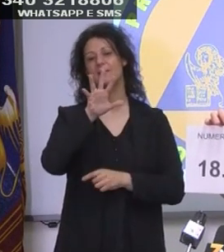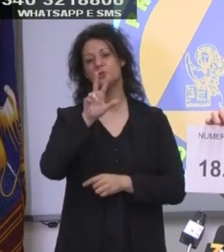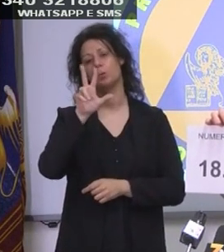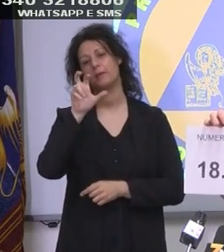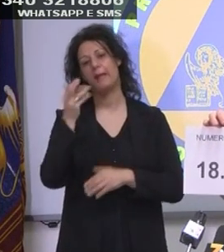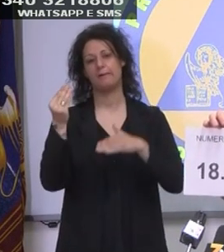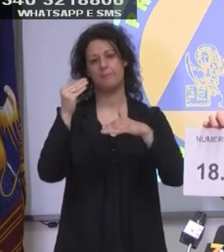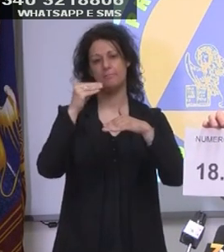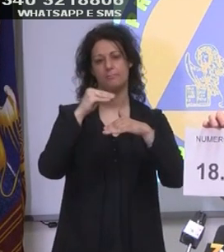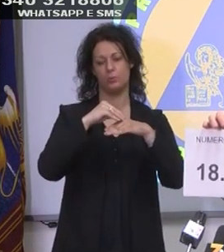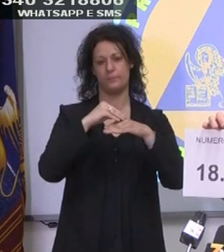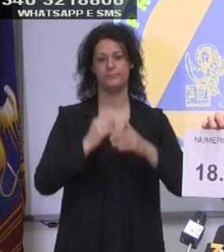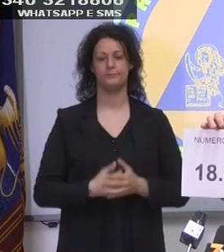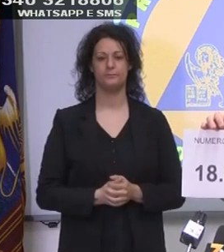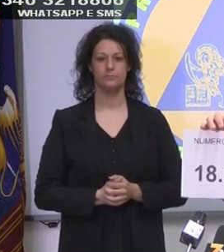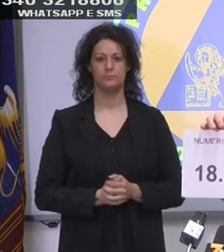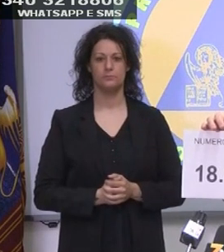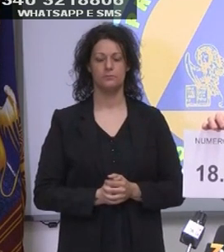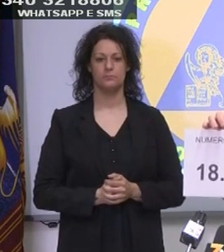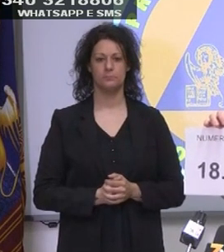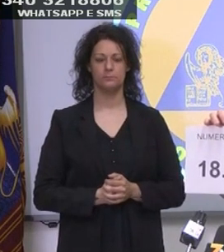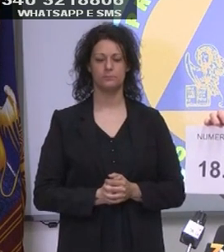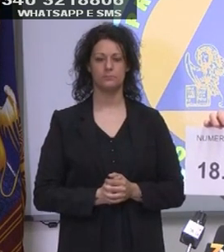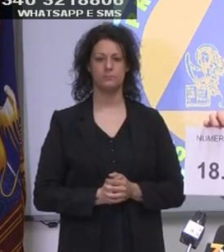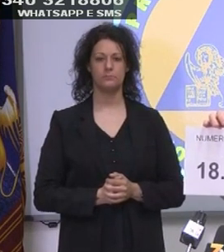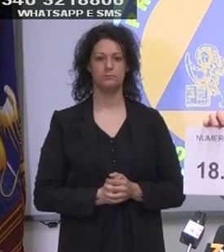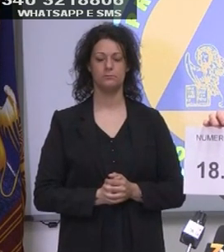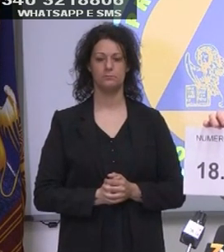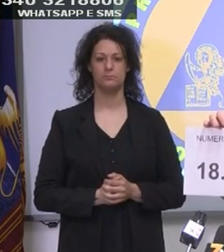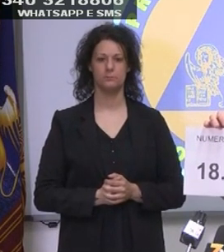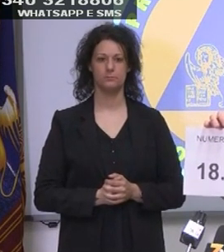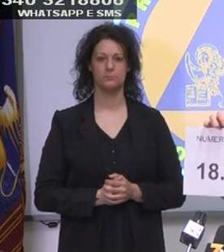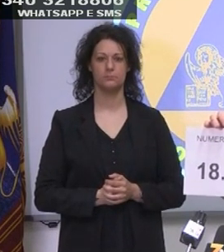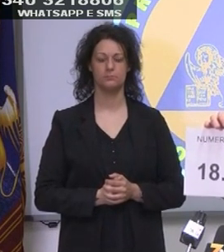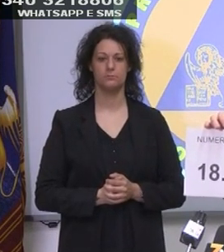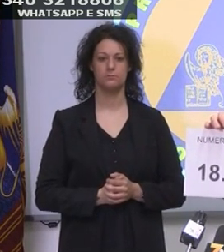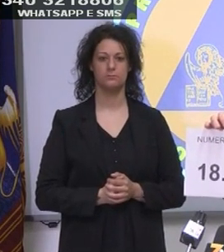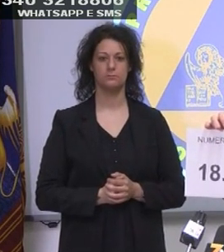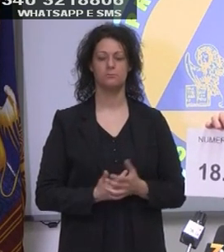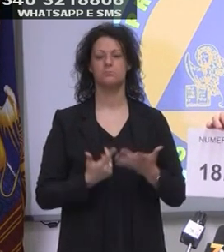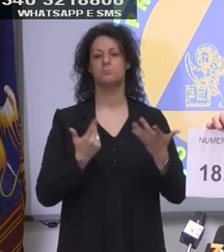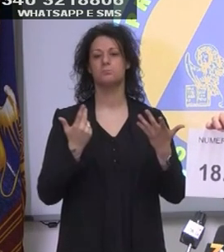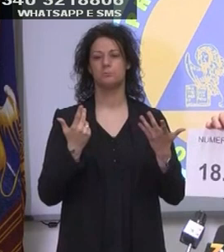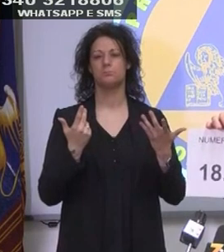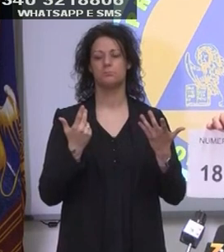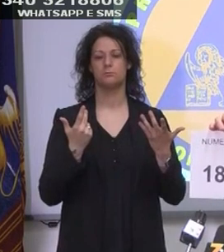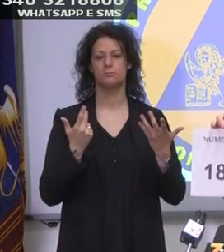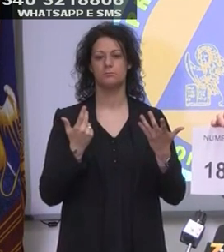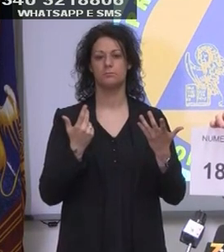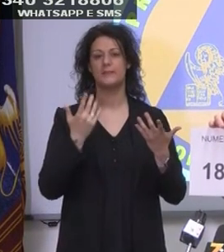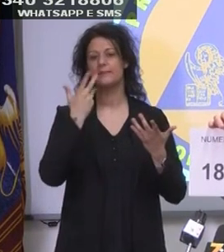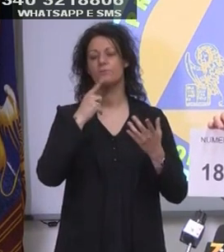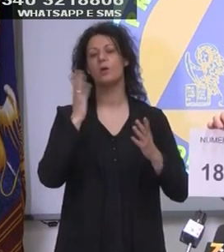Quindi fondamentalmente abbiamo, se volessimo proprio fare un parallelo, cioè fare un'analisi diciamo